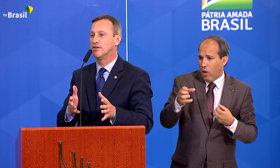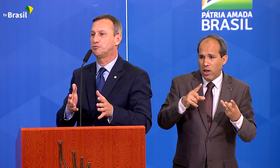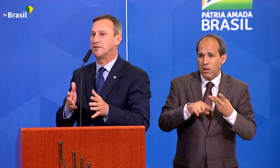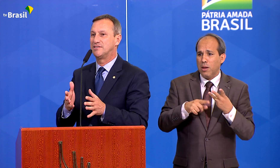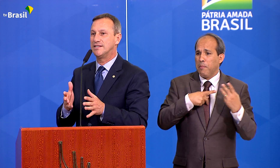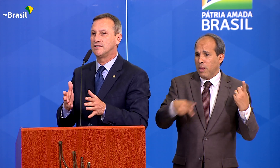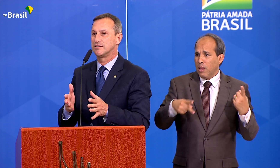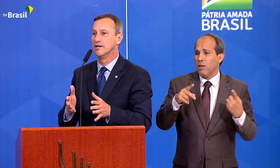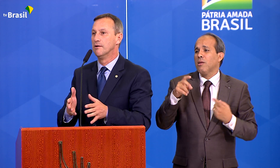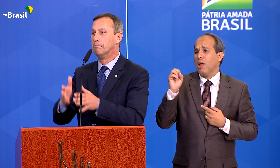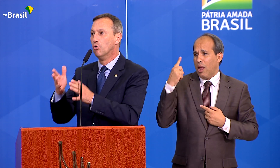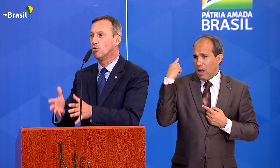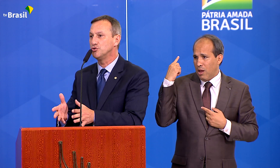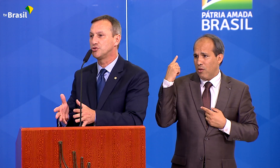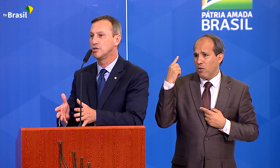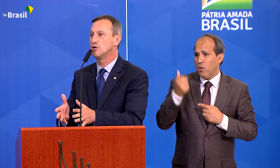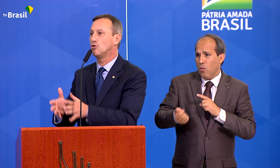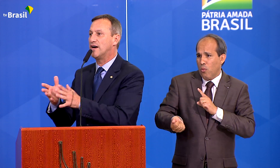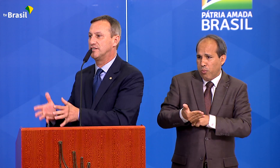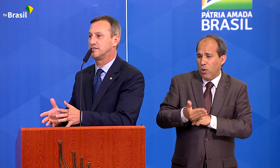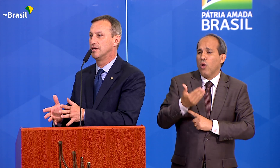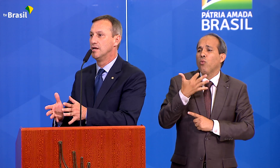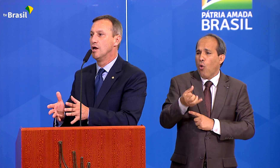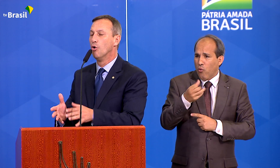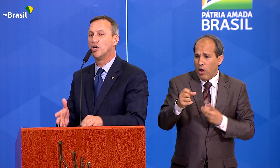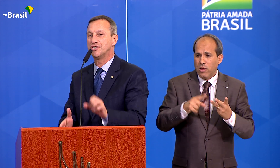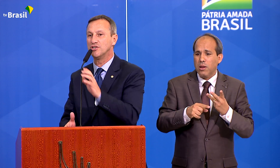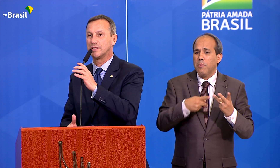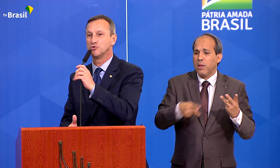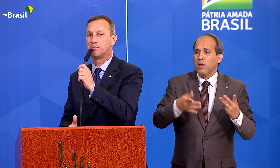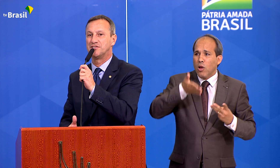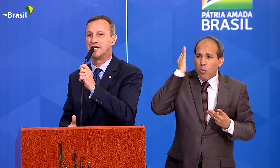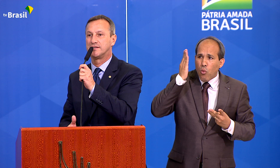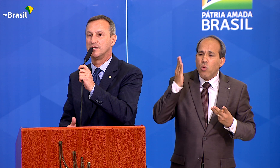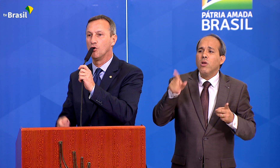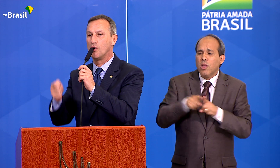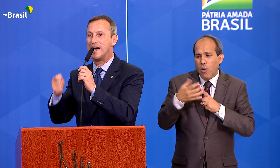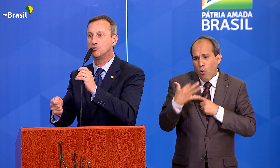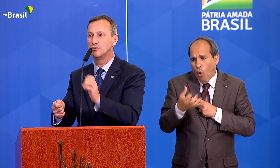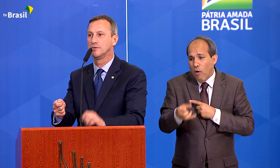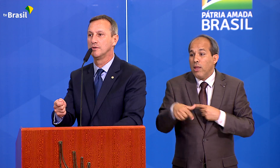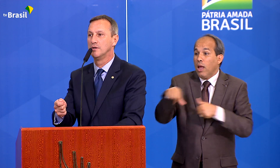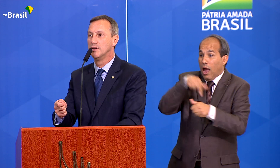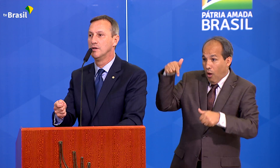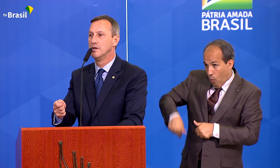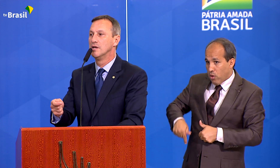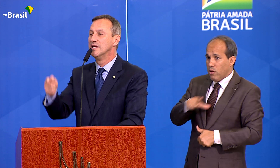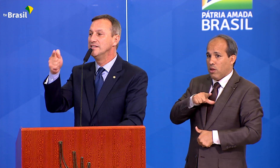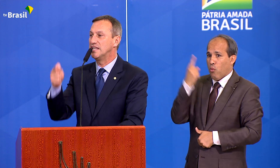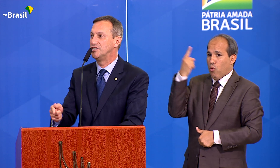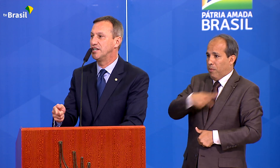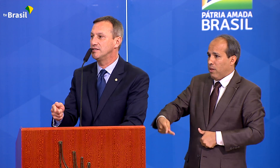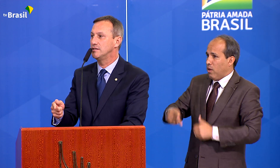covardes tivemos presidentes burros e covardes hoje nós temos um presidente honrado